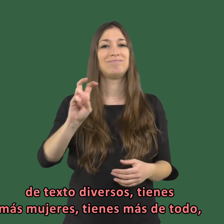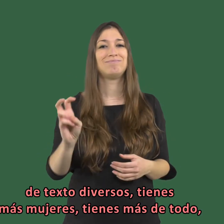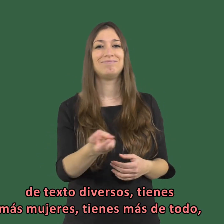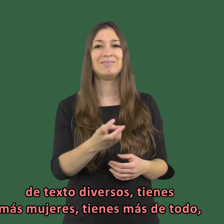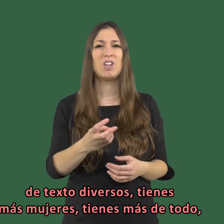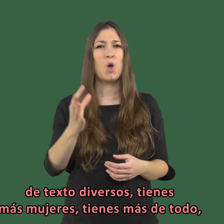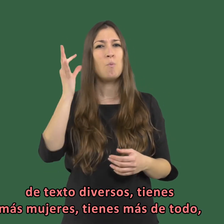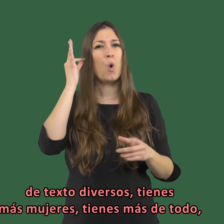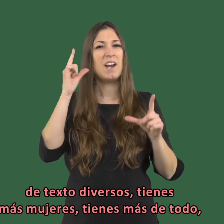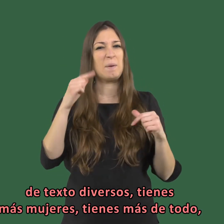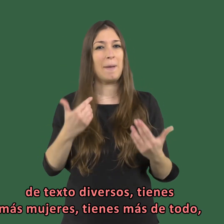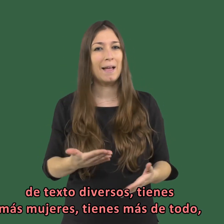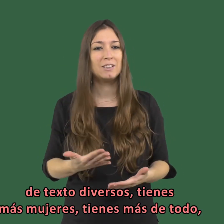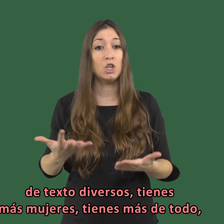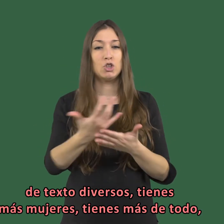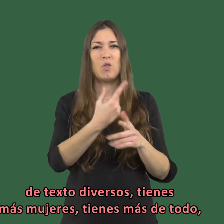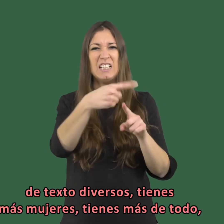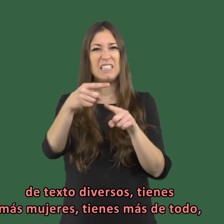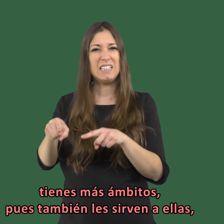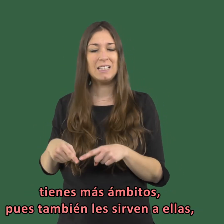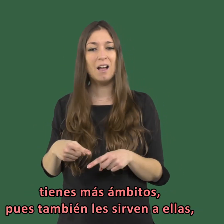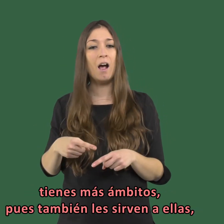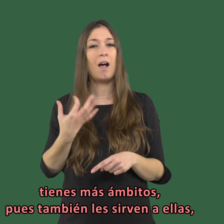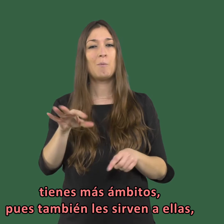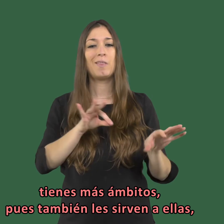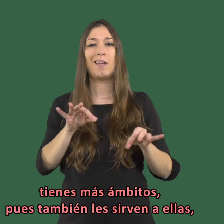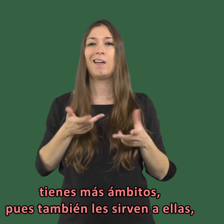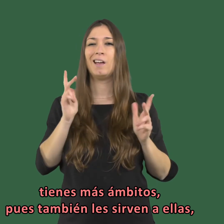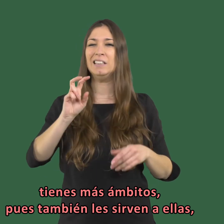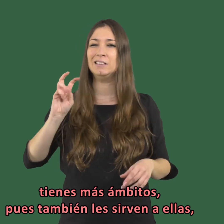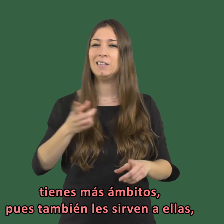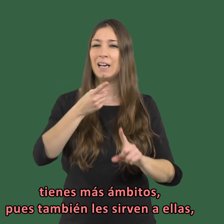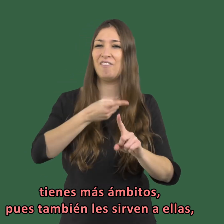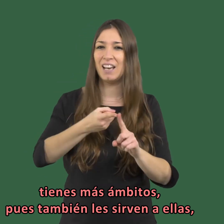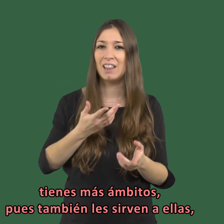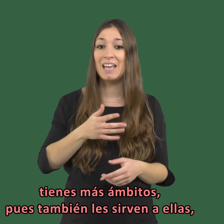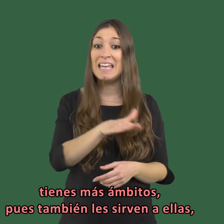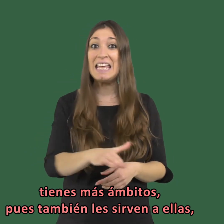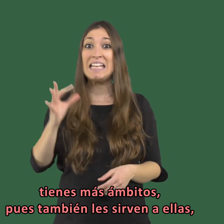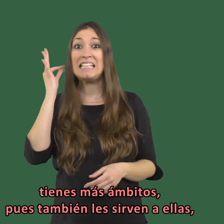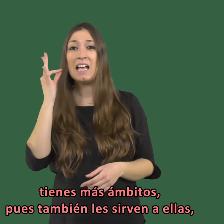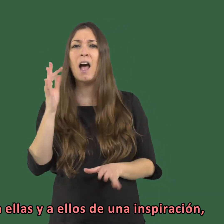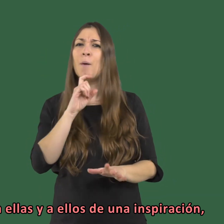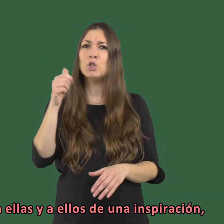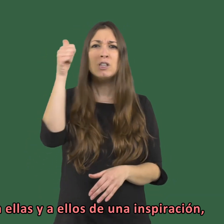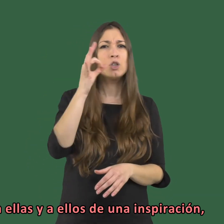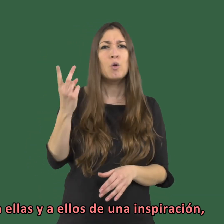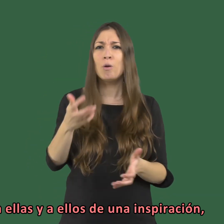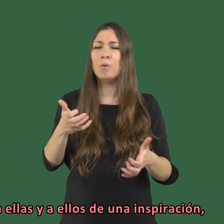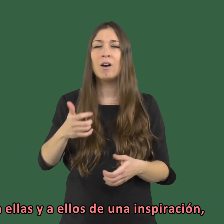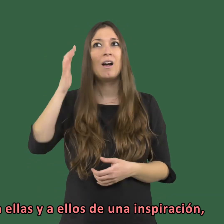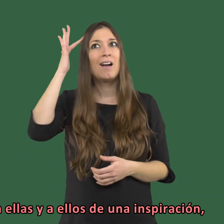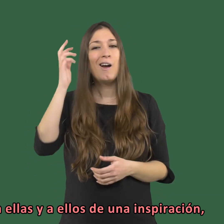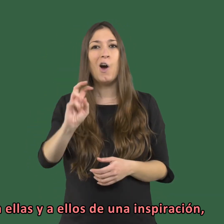¿no? Tienes más mujeres, tienes más de todo, tienes más ámbitos, pues también les sirven a ellas y a ellos de